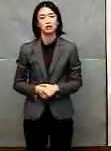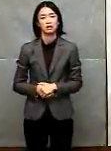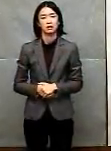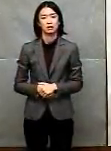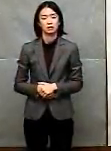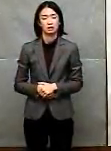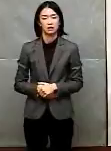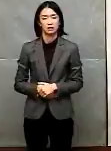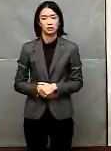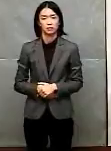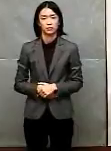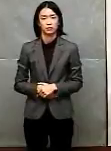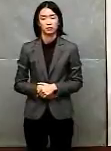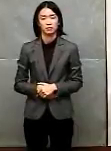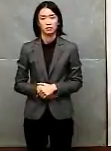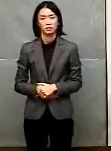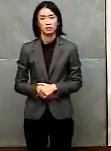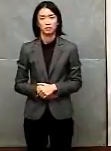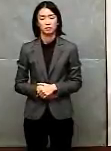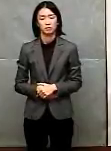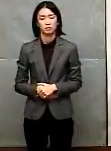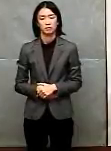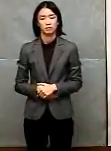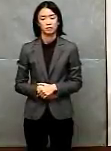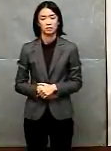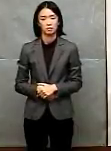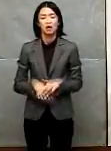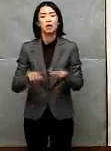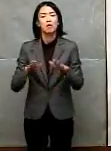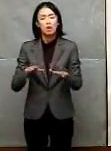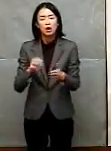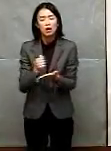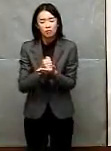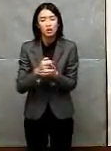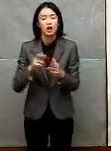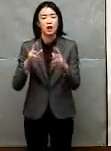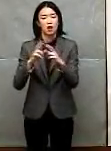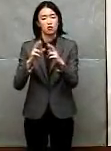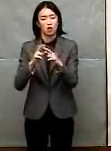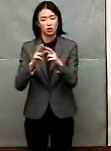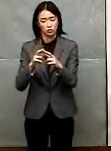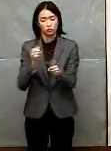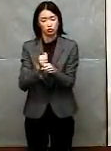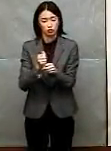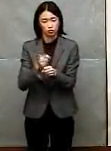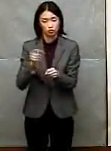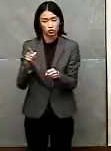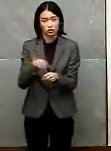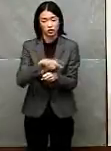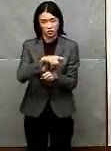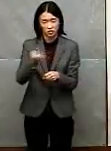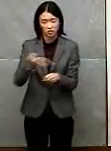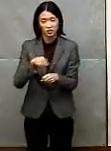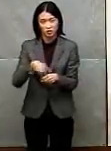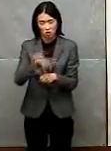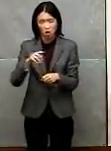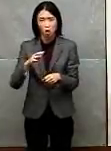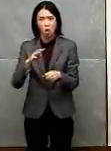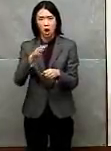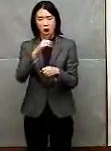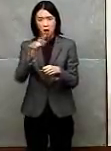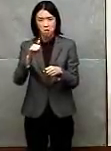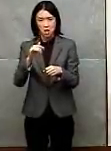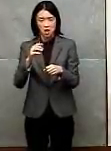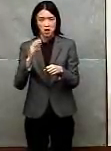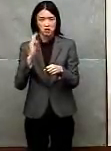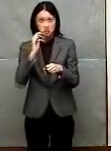県民の皆さん、今回はラ・フランス農家の皆さんに大変喜んでもらえるなと